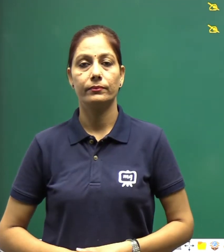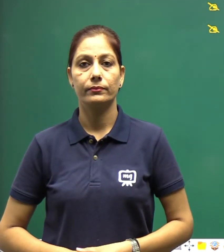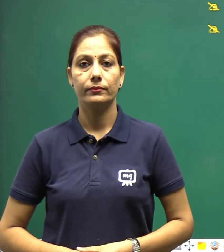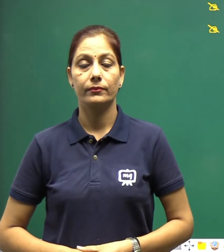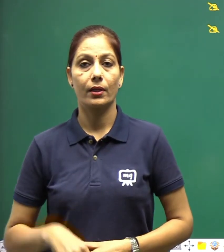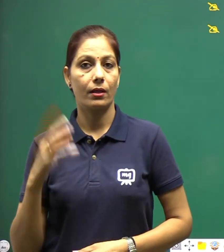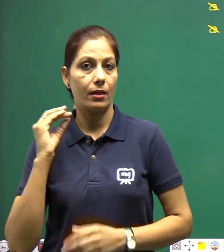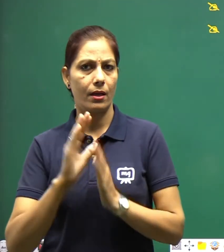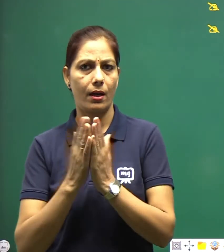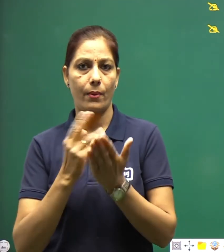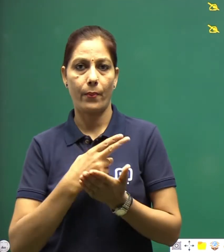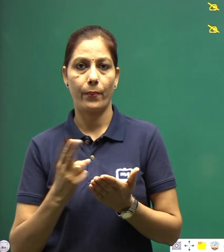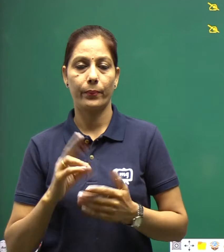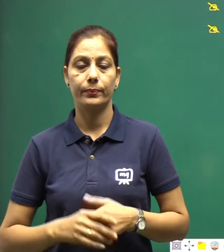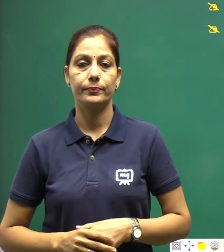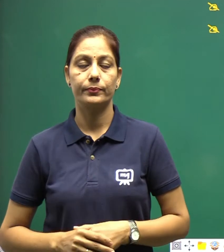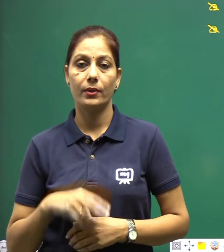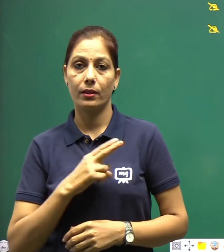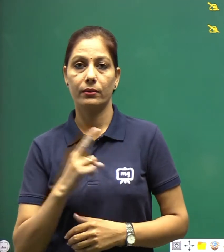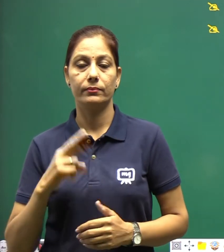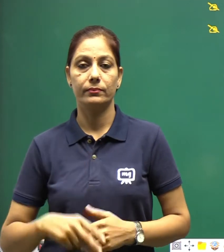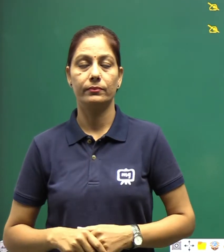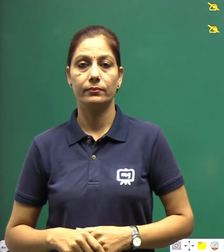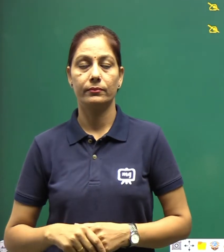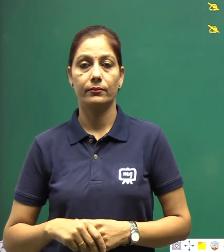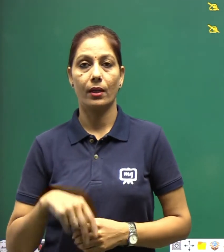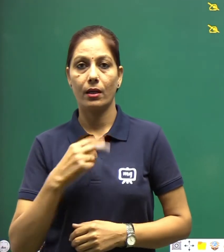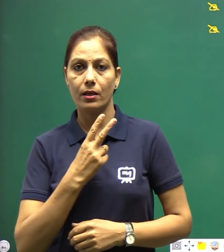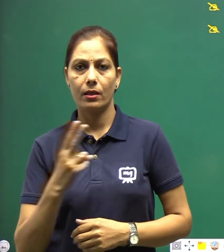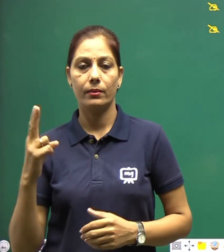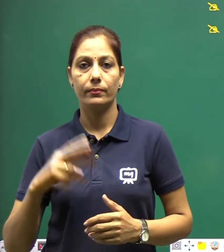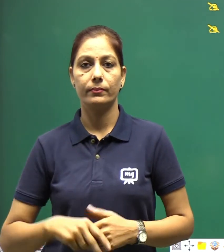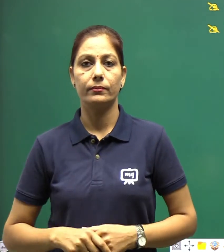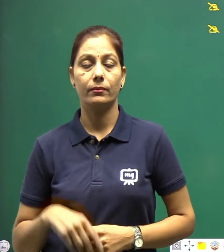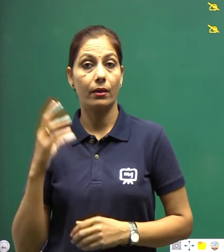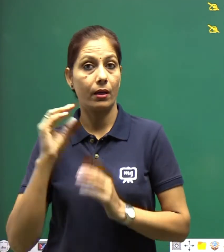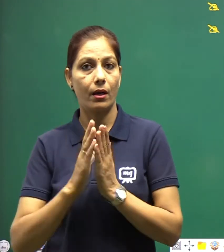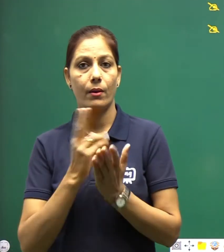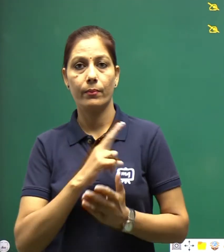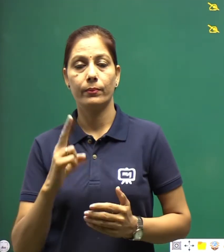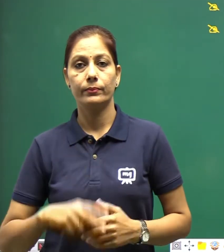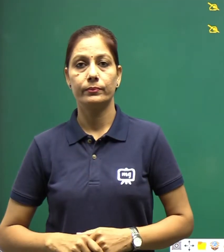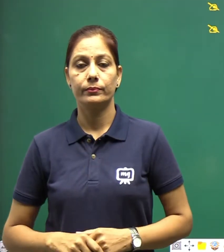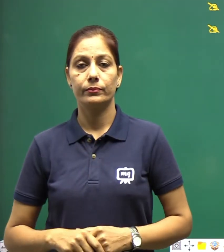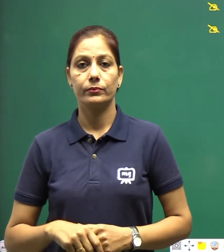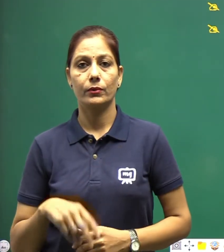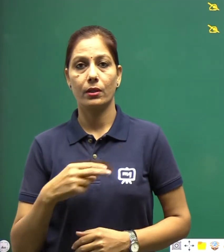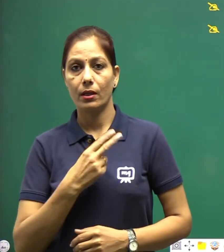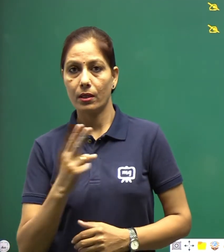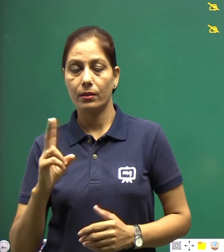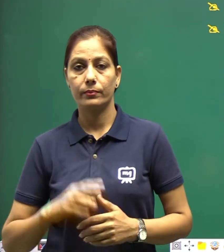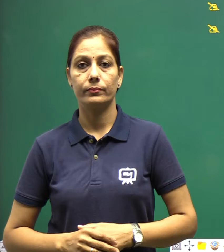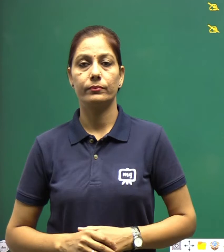विश्व शांति, गंगोत्री, निशीथ, आतिथ्य, वसंत